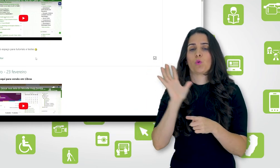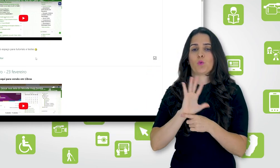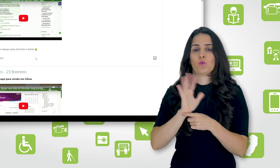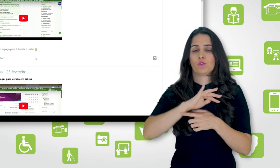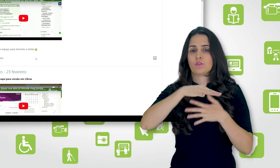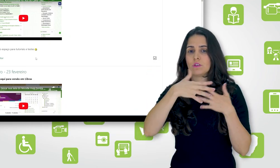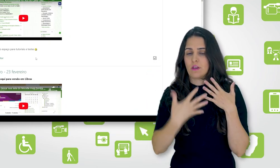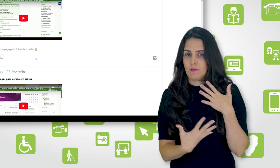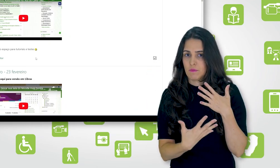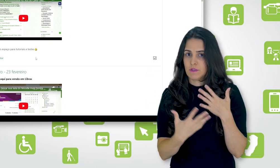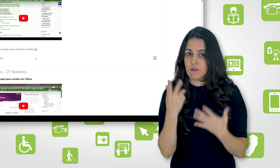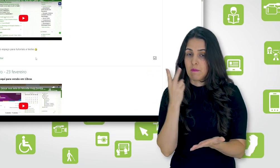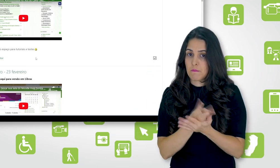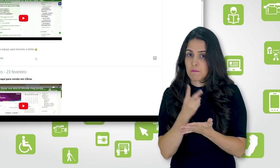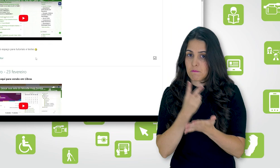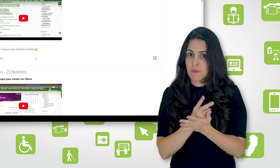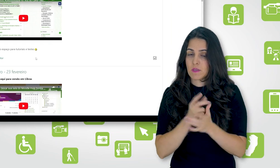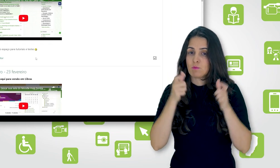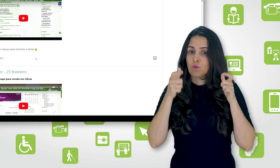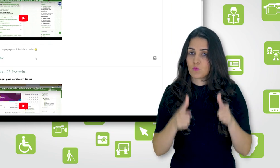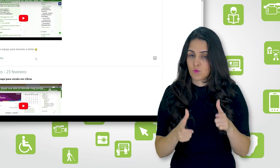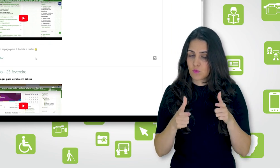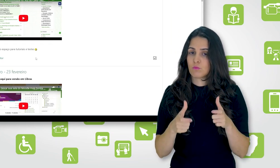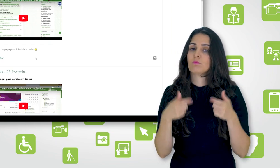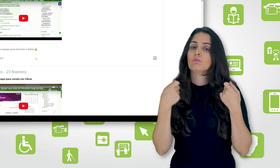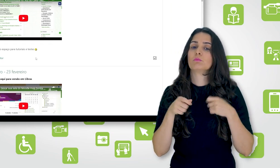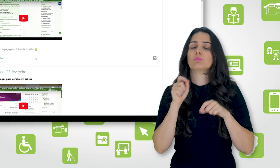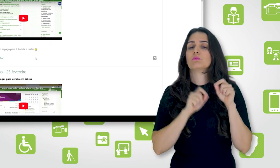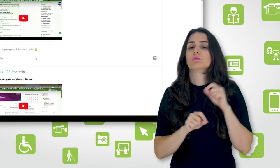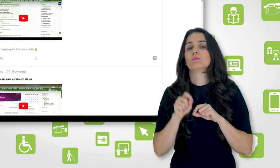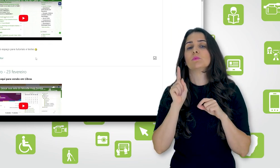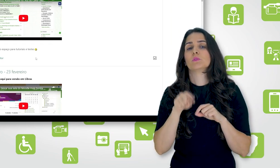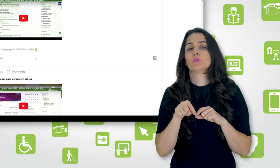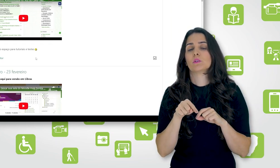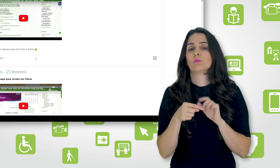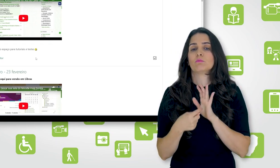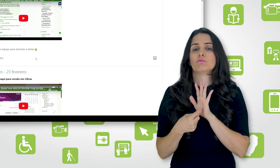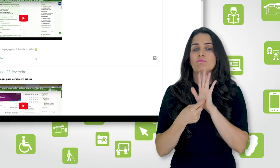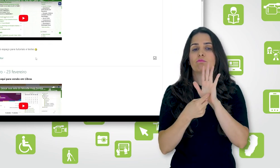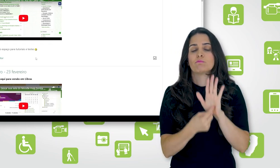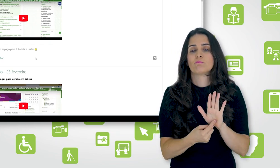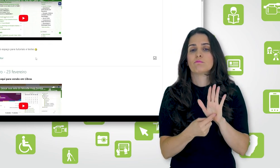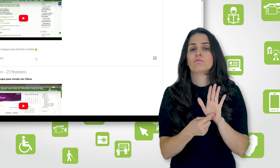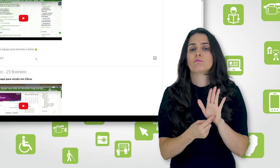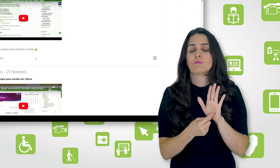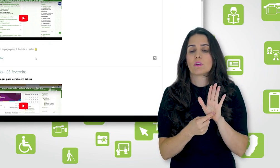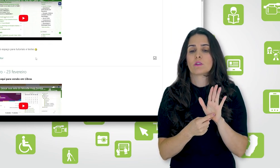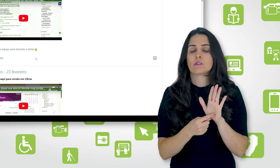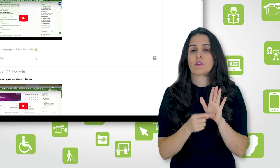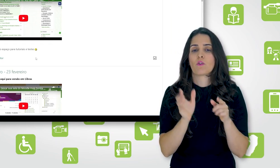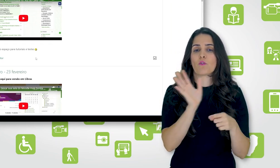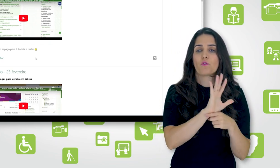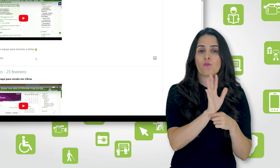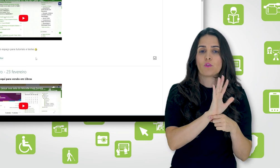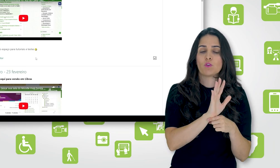em libras na mesma página você precisa identificar esses vídeos com um número